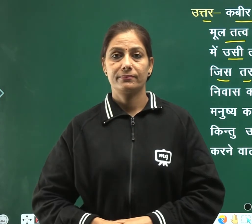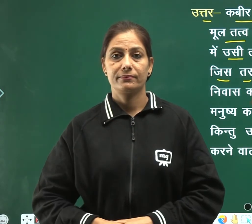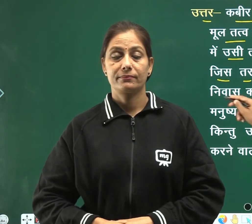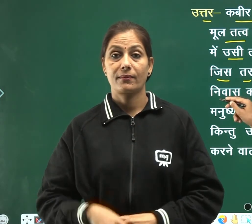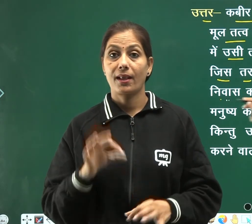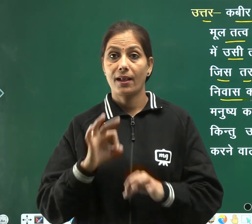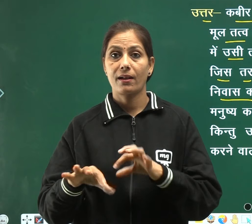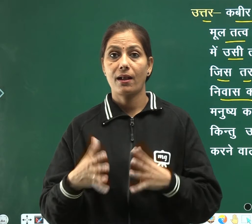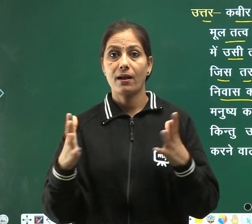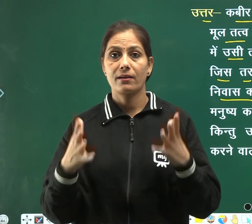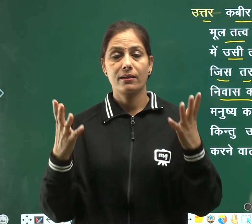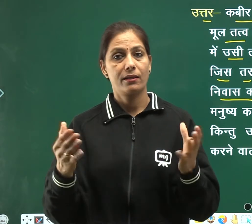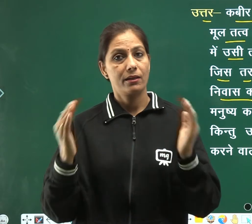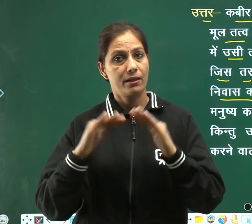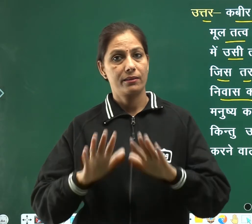अग्नि निवास करती है।